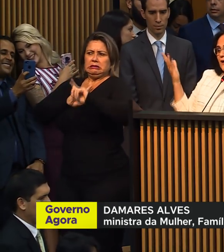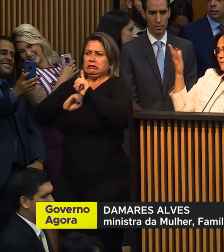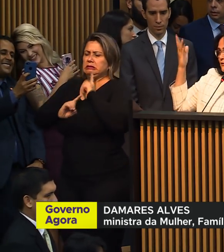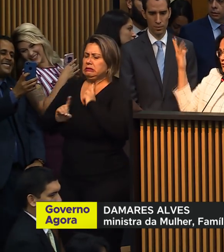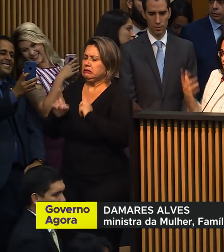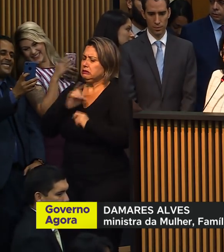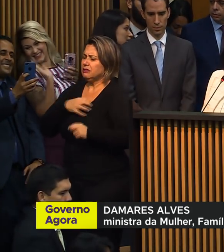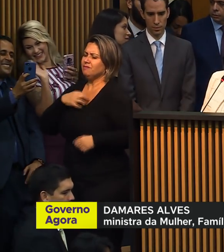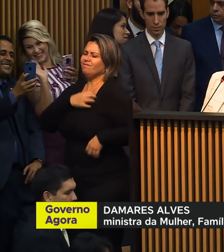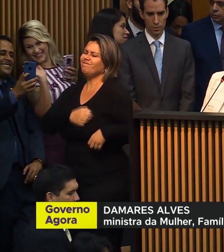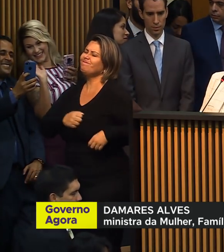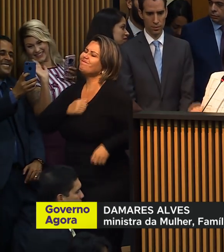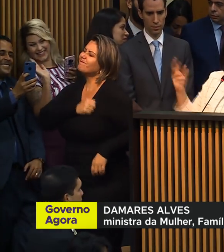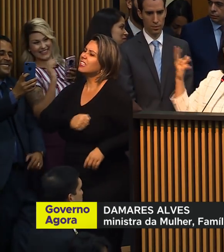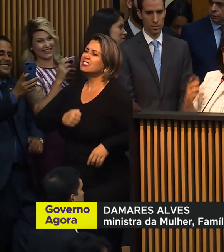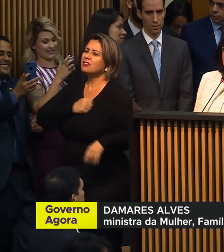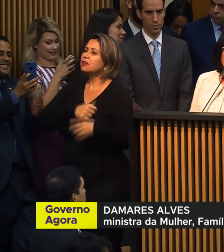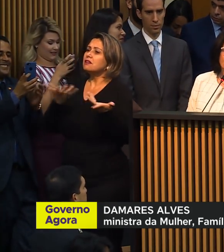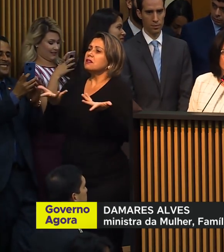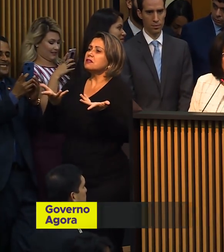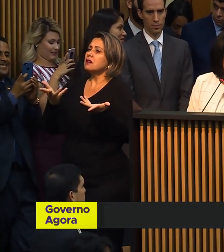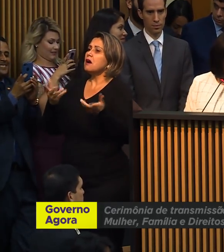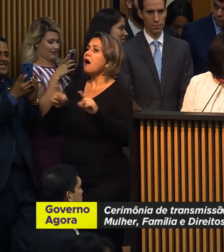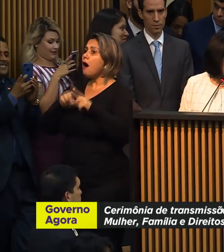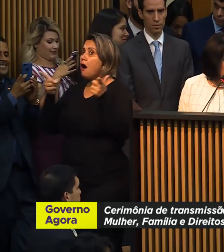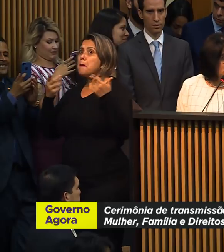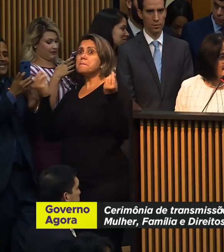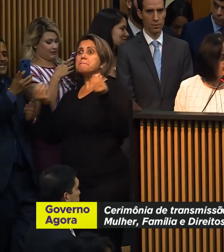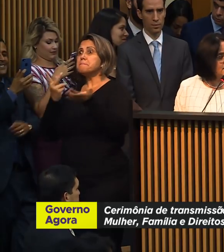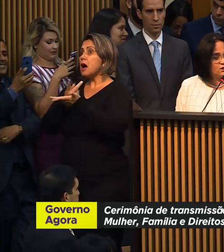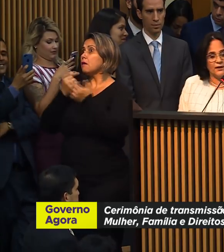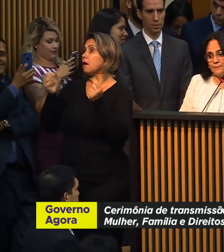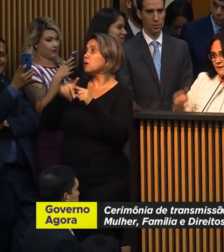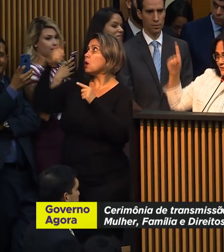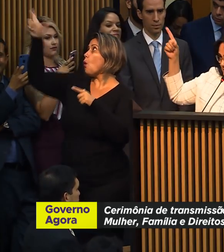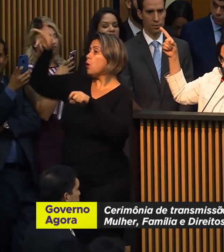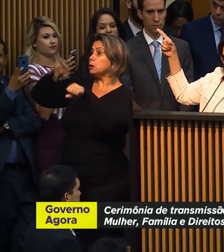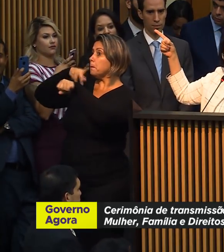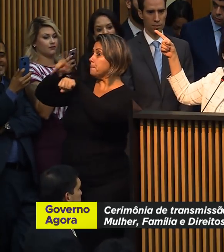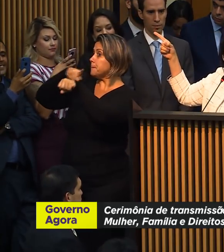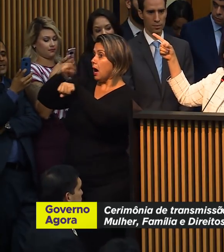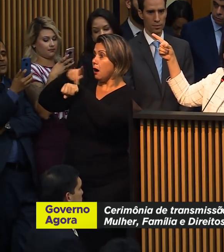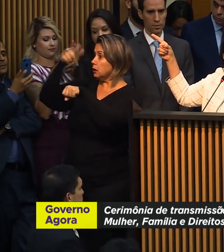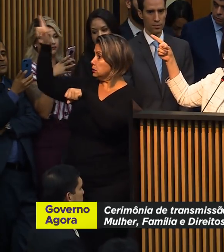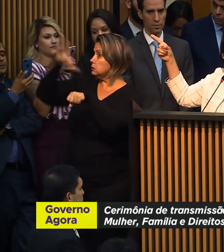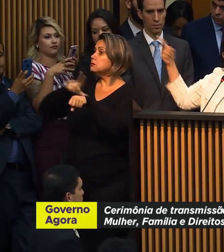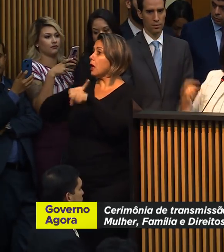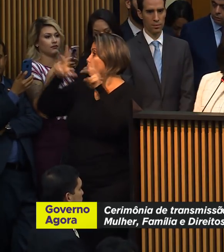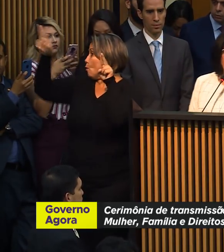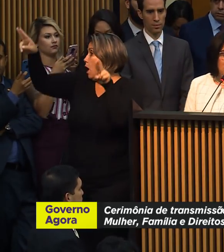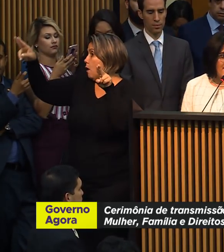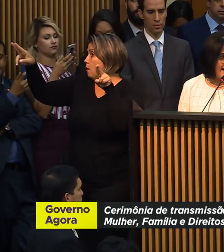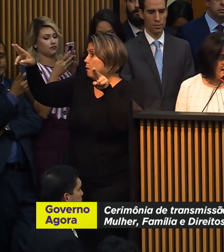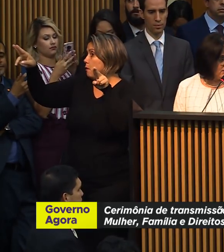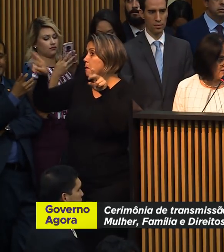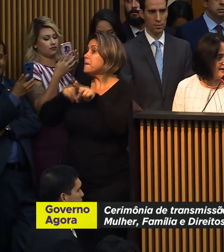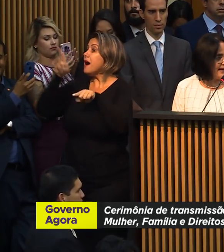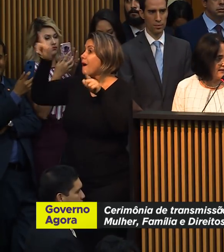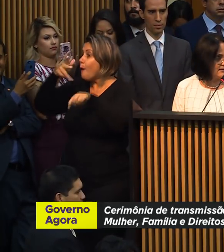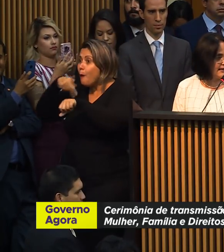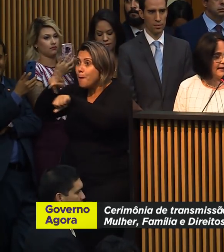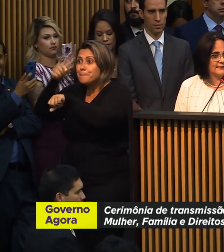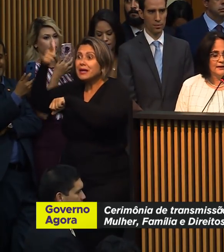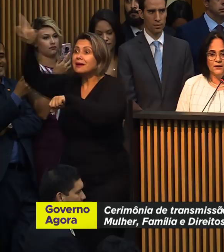Talvez vocês falem, mas nos países desenvolvidos isso acontece. Mas lá os pais têm dinheiro para ir visitar o filho na universidade. E o filho vai